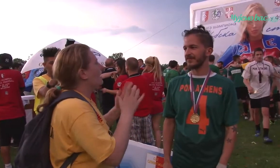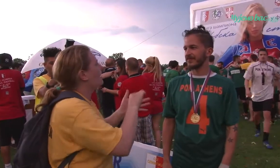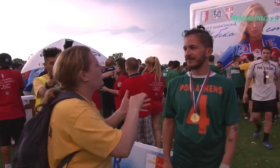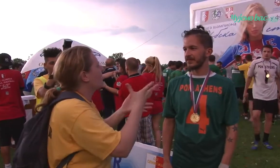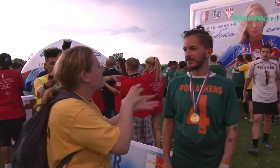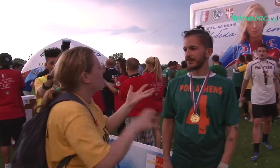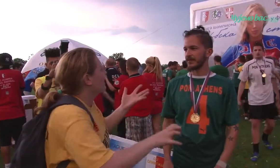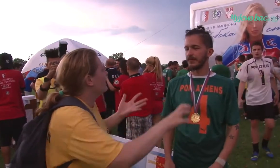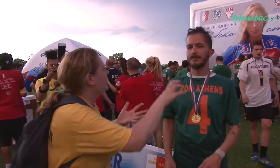Θα πάμε να το κάψουμε.